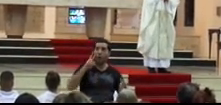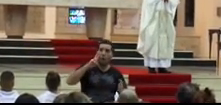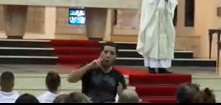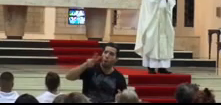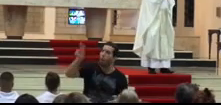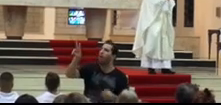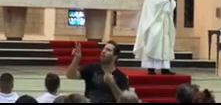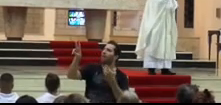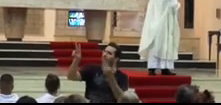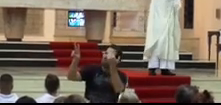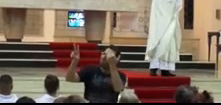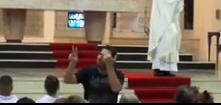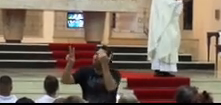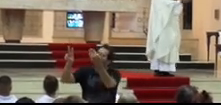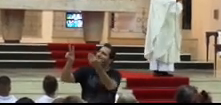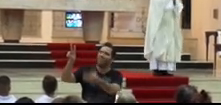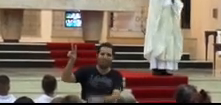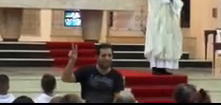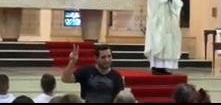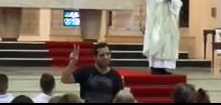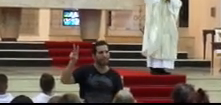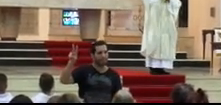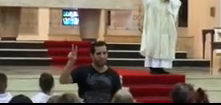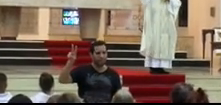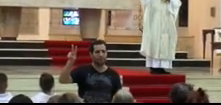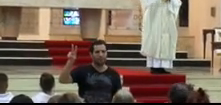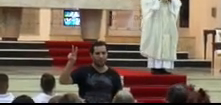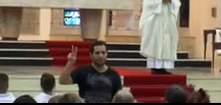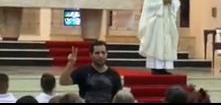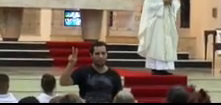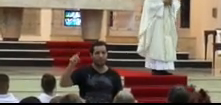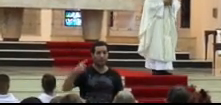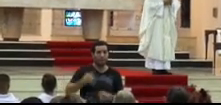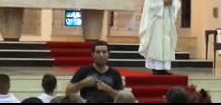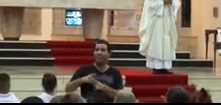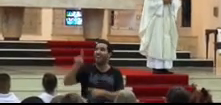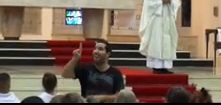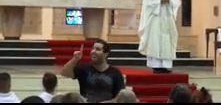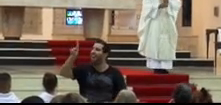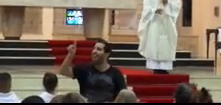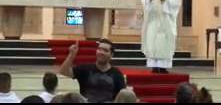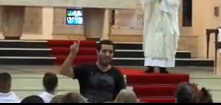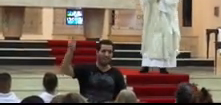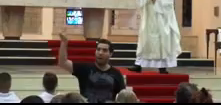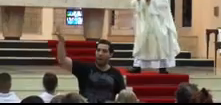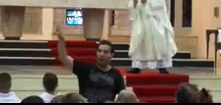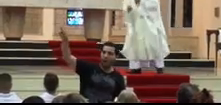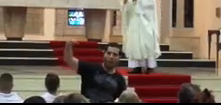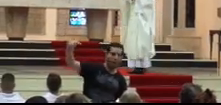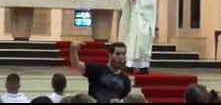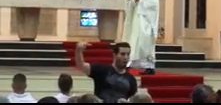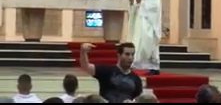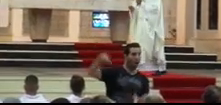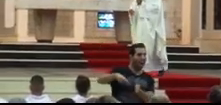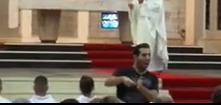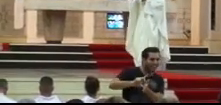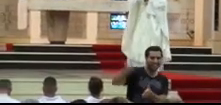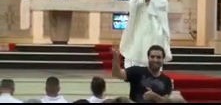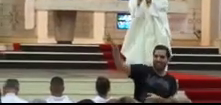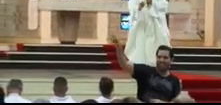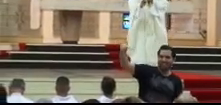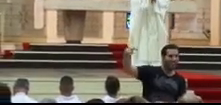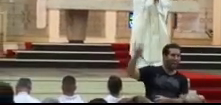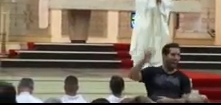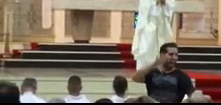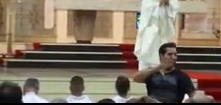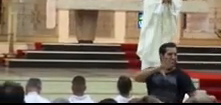agradecer, porque Ele é generoso para com cada um de nós, porque Ele nos ama com o mesmo amor